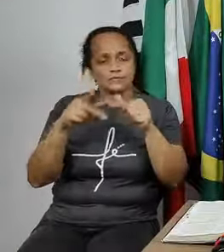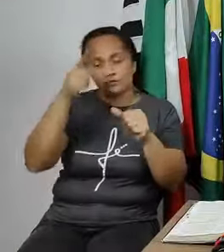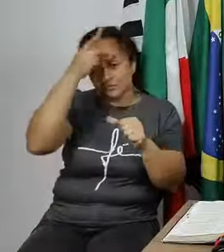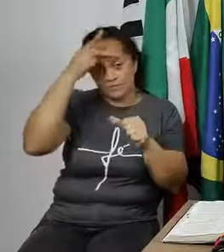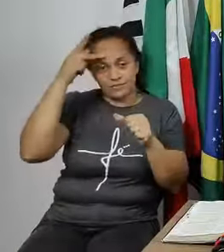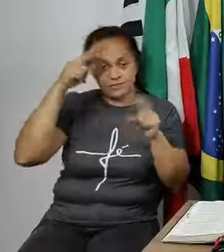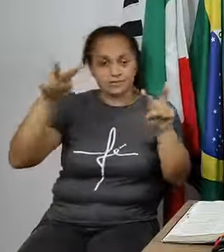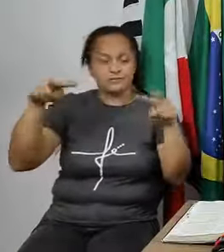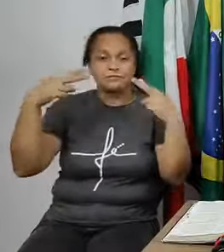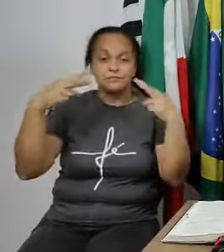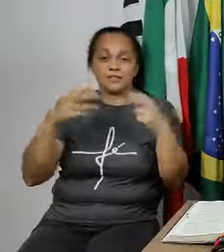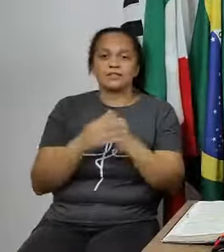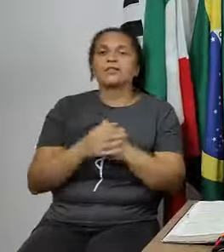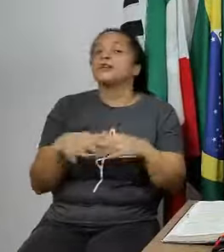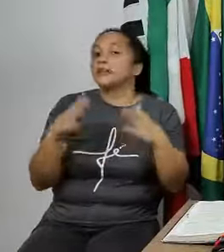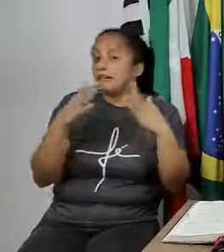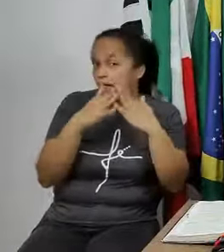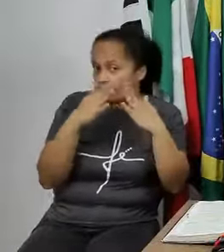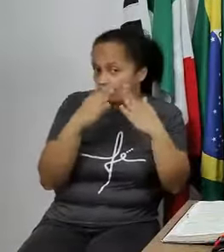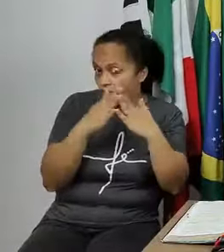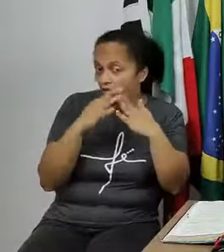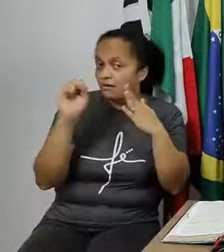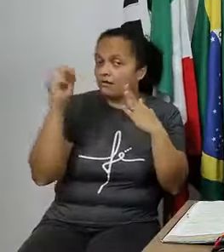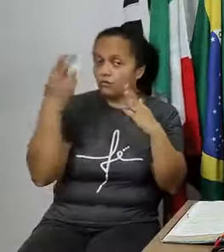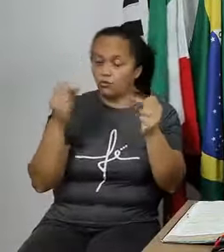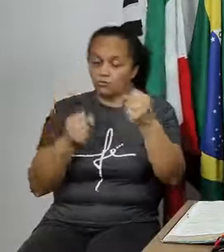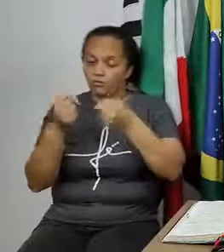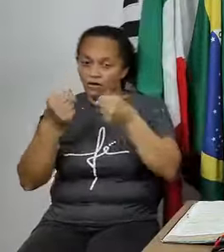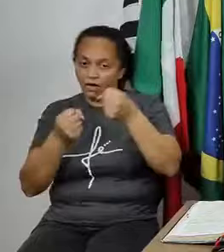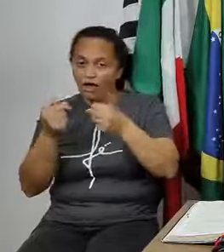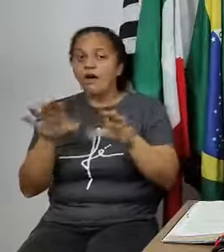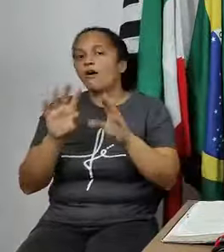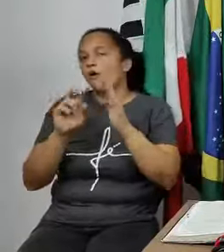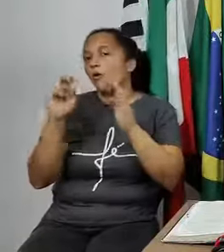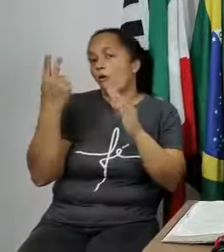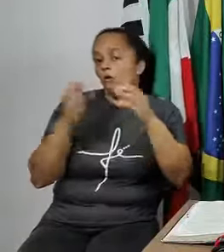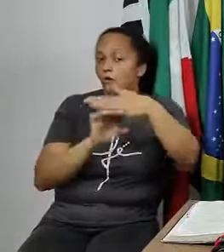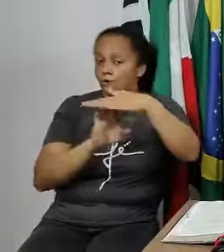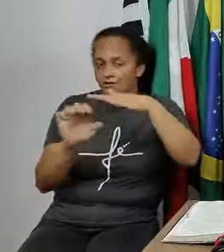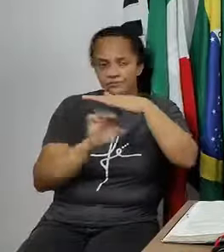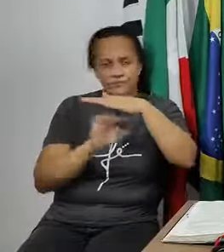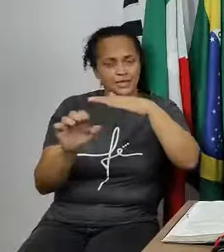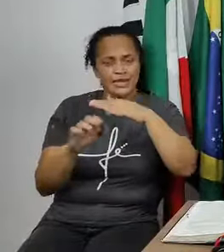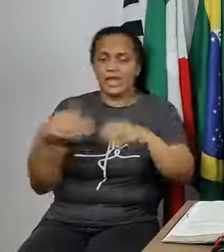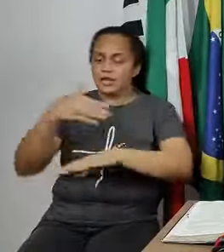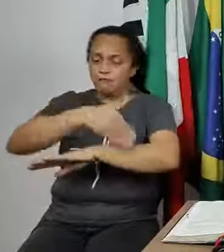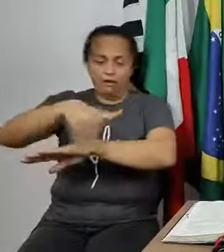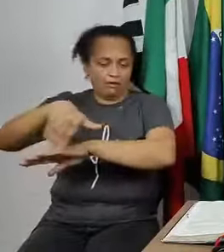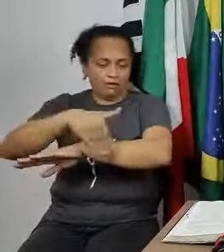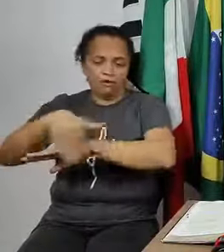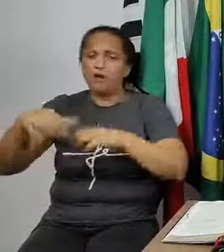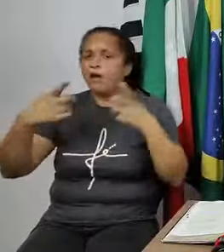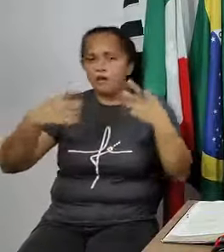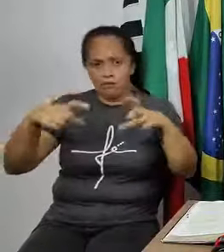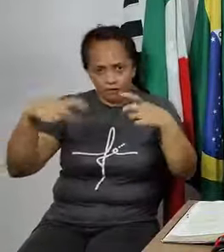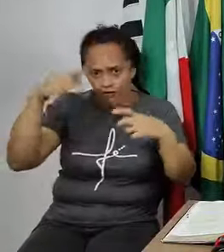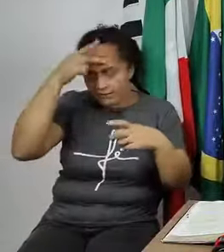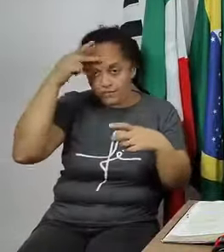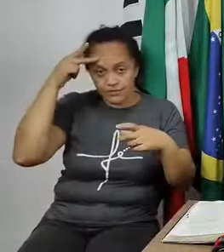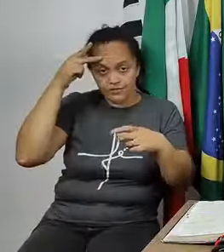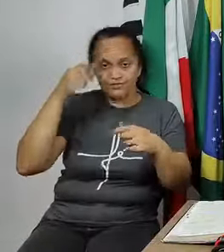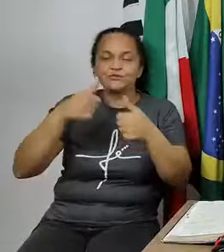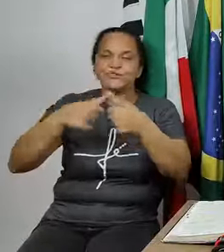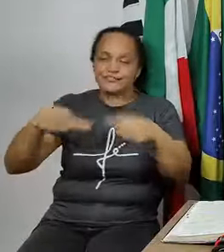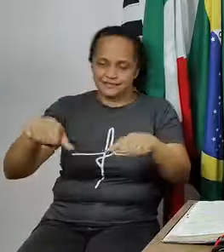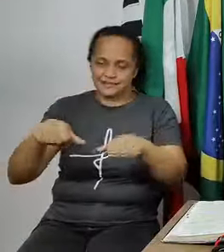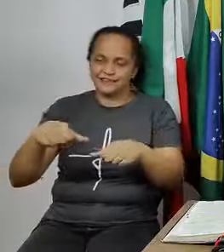participando, seja dentro das suas casas, no carro, na empresa, onde essas pessoas estiverem. Que a